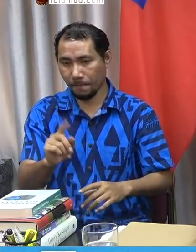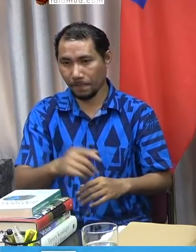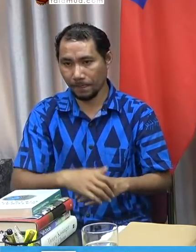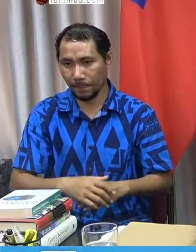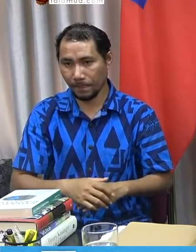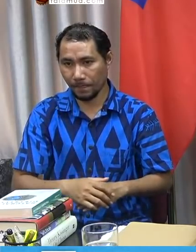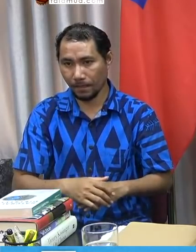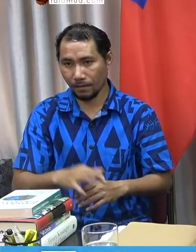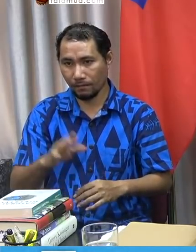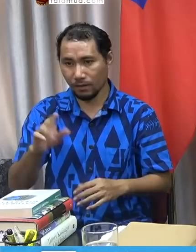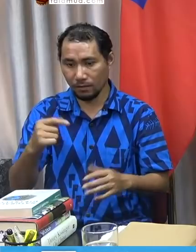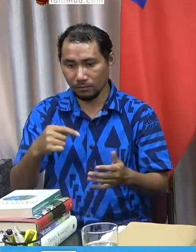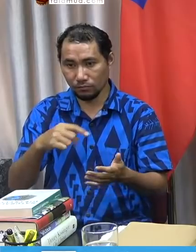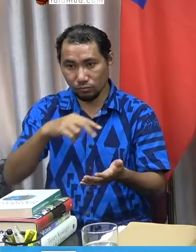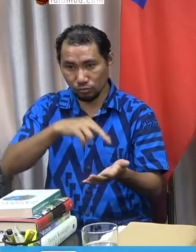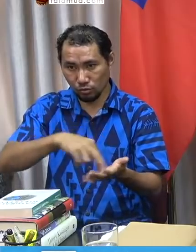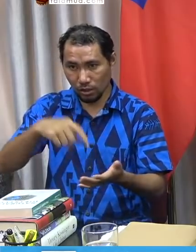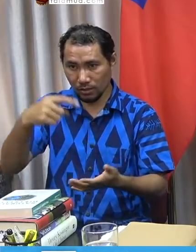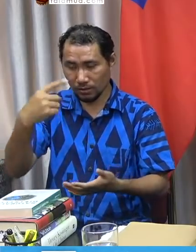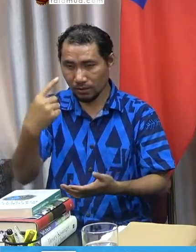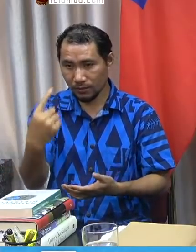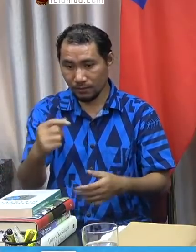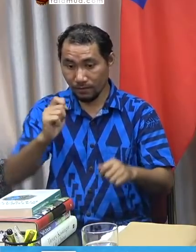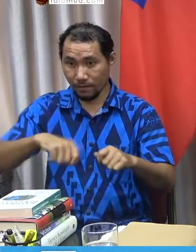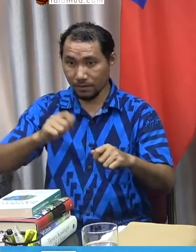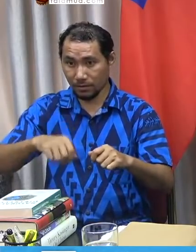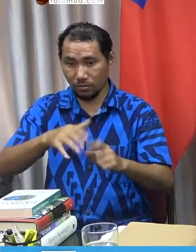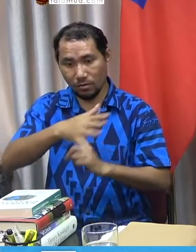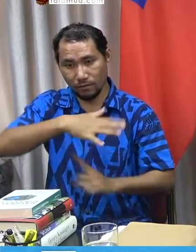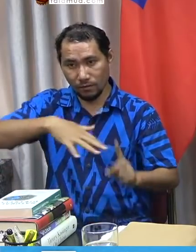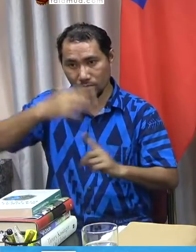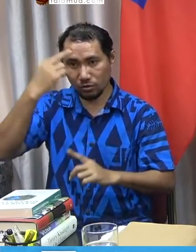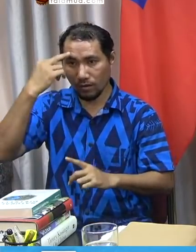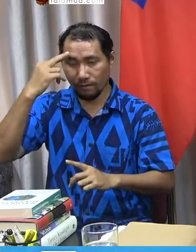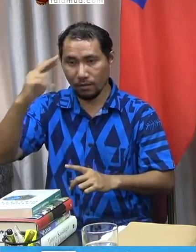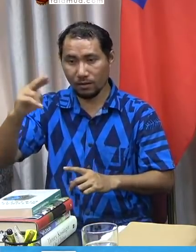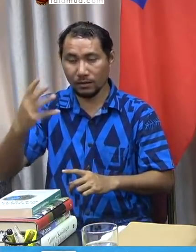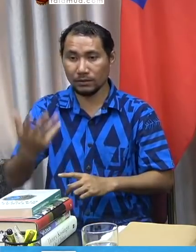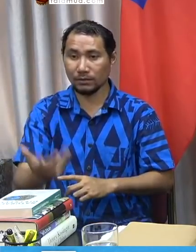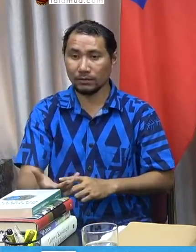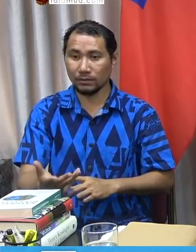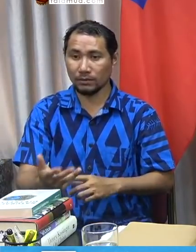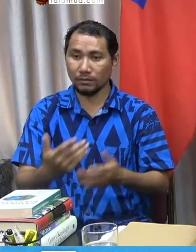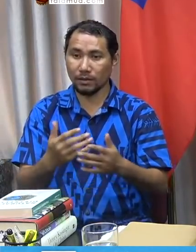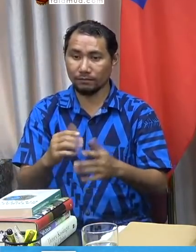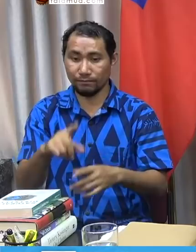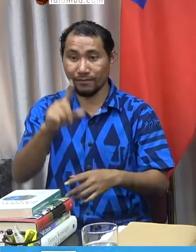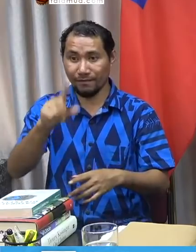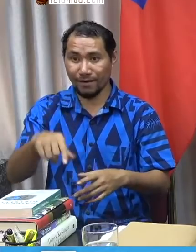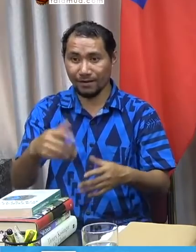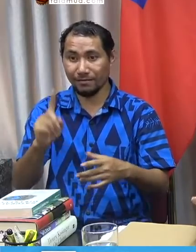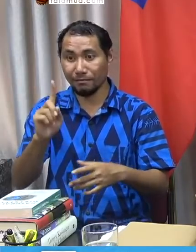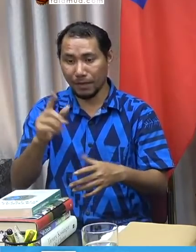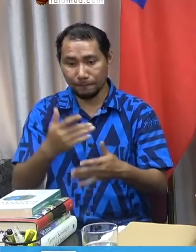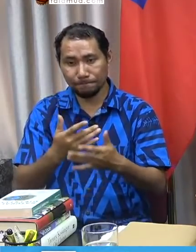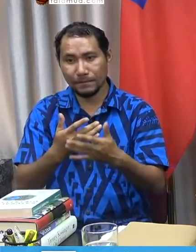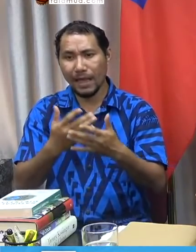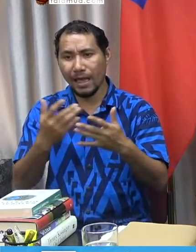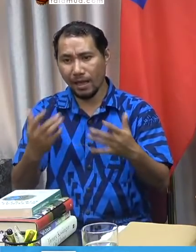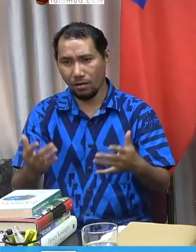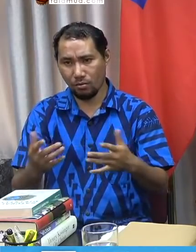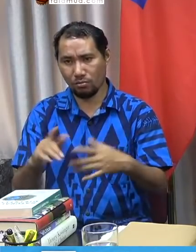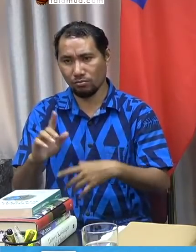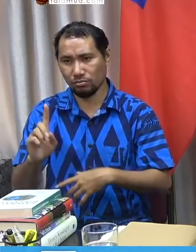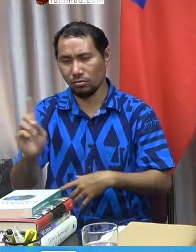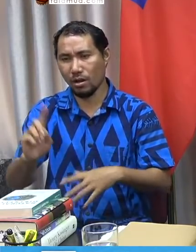le famisinongo fanonga swafa ai fai ai fa fea ona fai o ai e inga